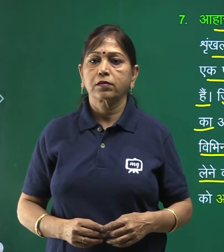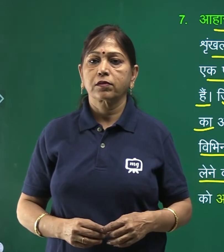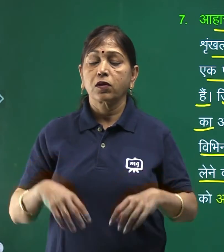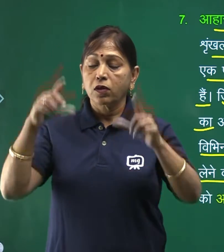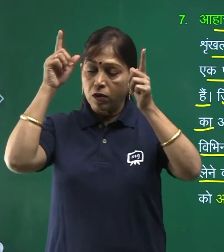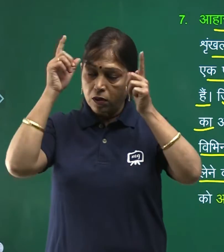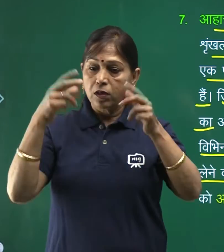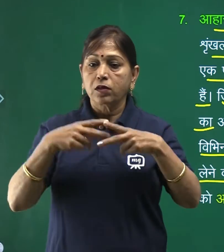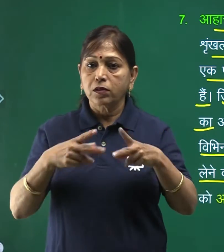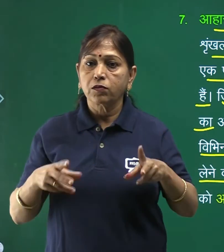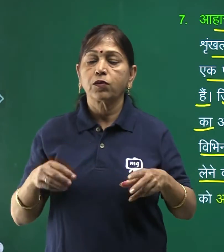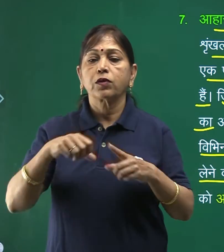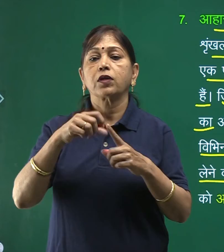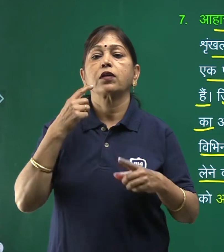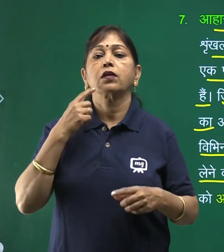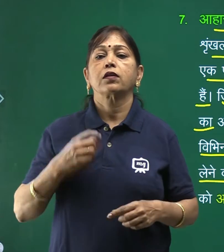जीवों की